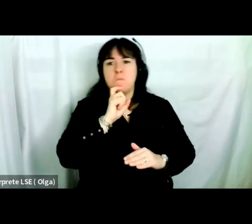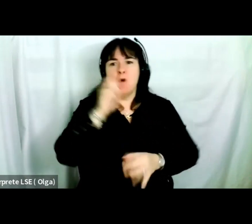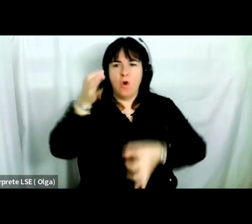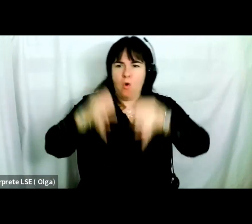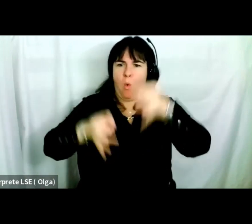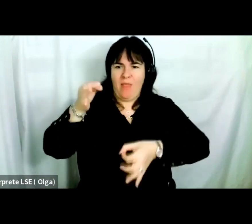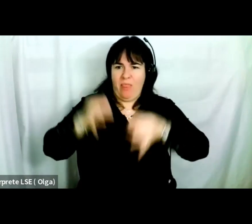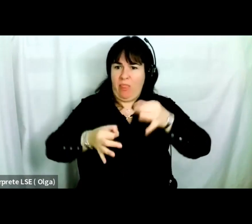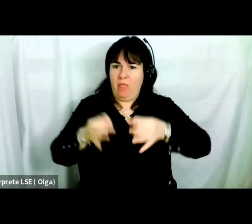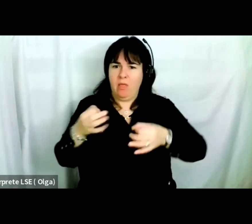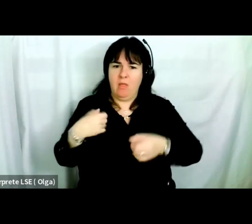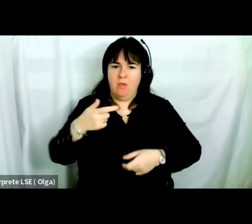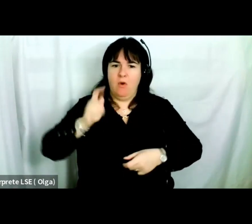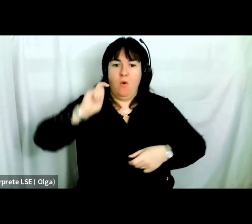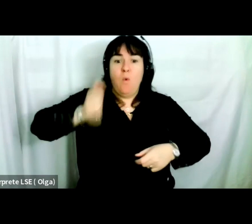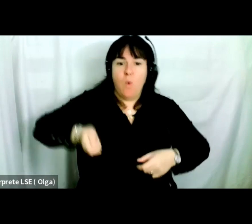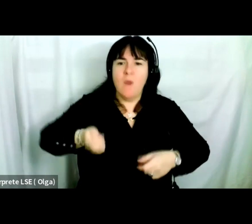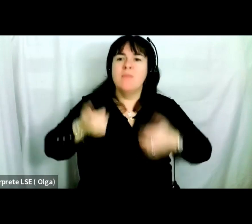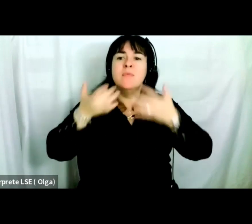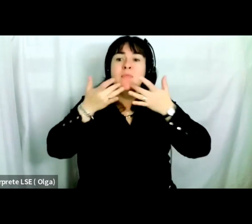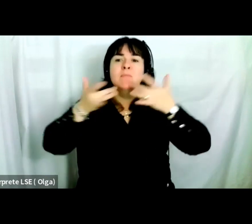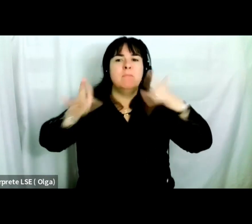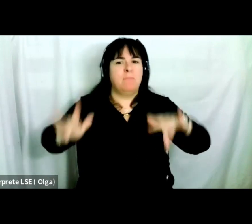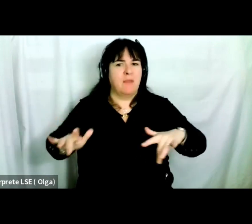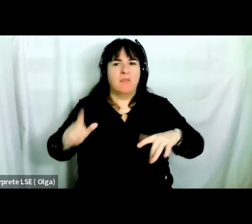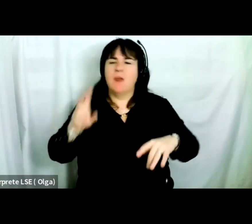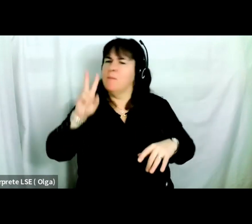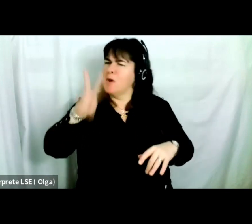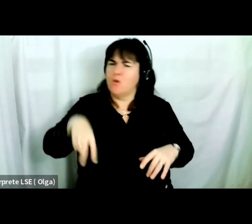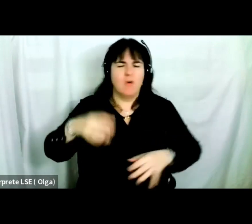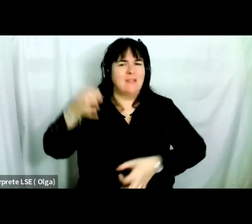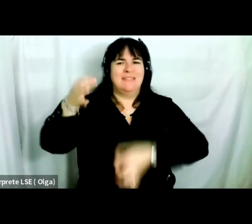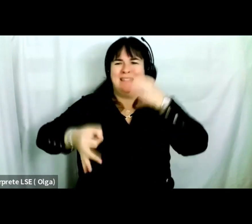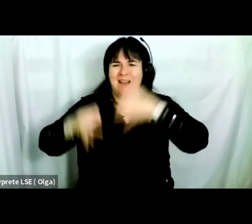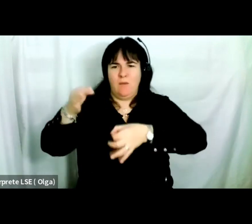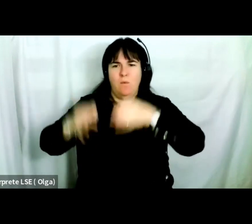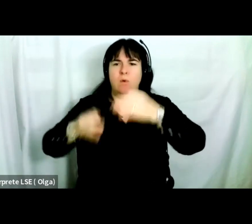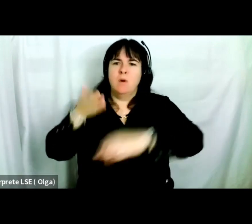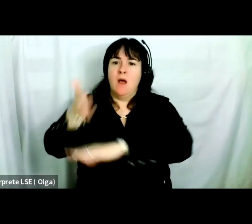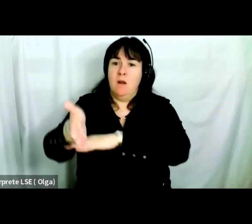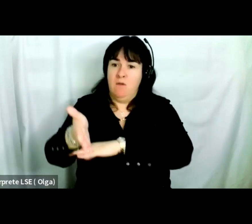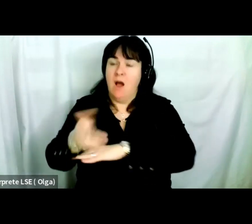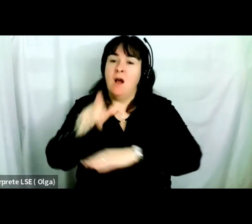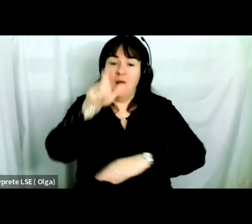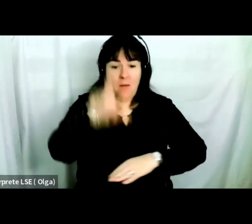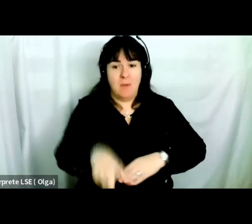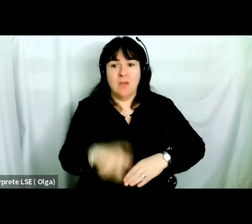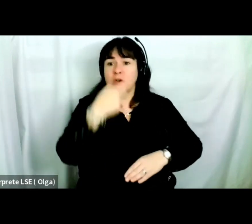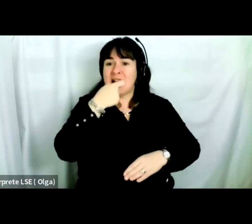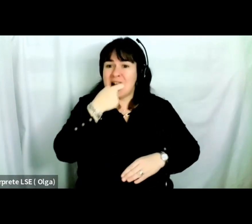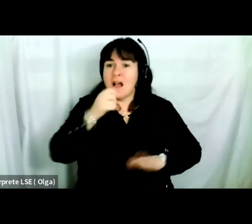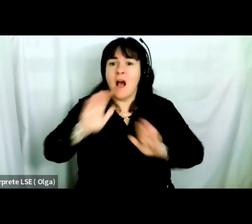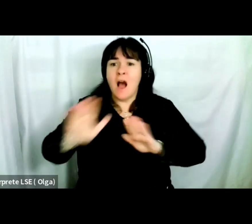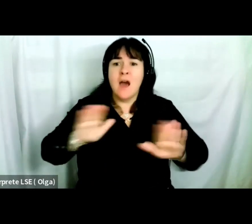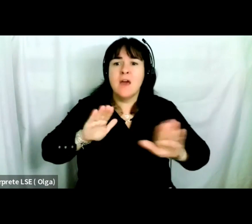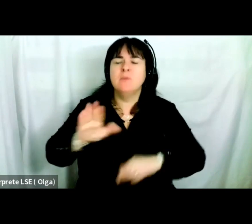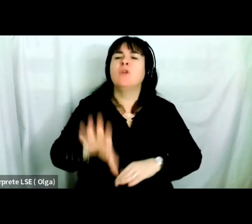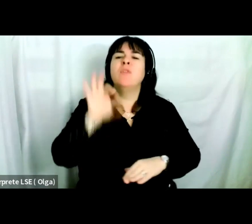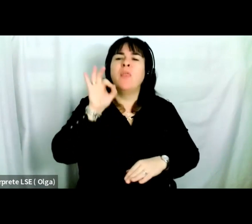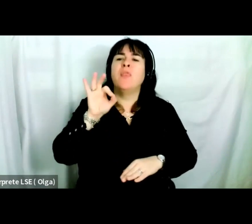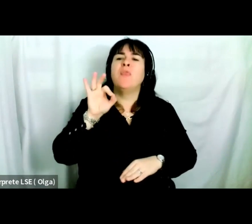es a través de los tribunales quien va a decidir en un procedimiento cuál de las dos partes tiene razón. Y lo